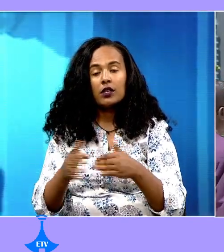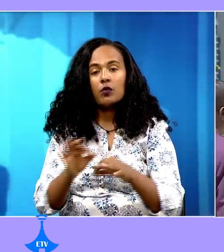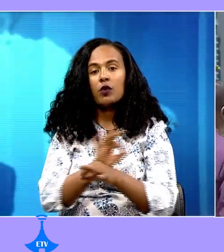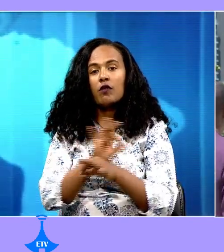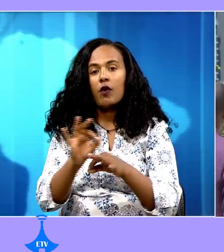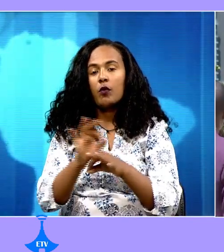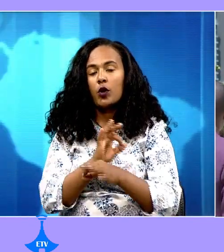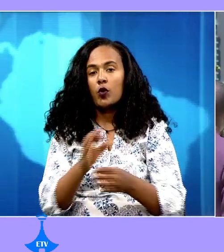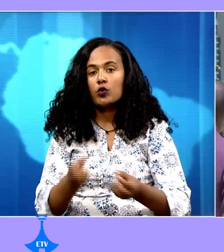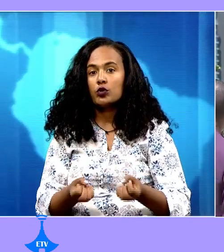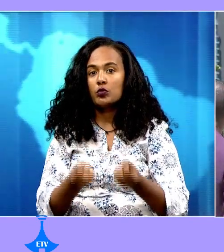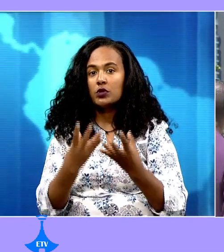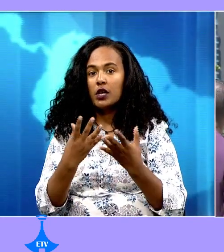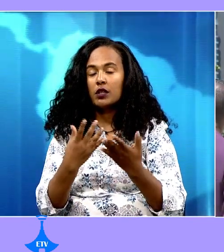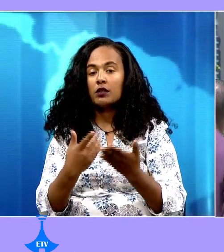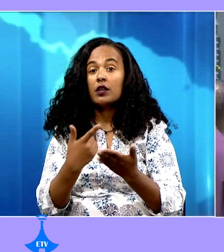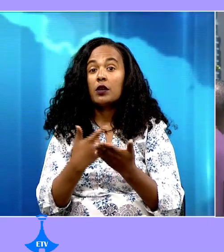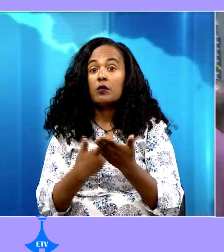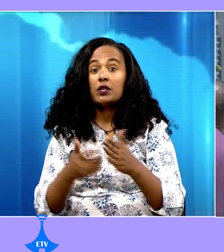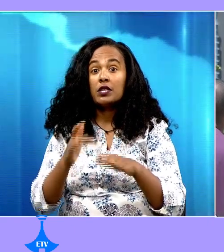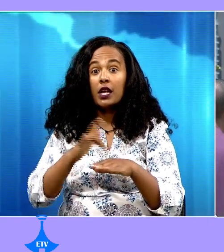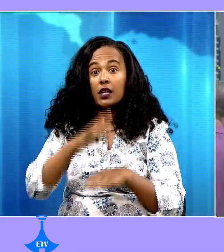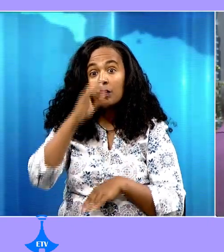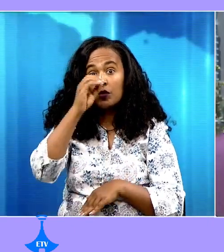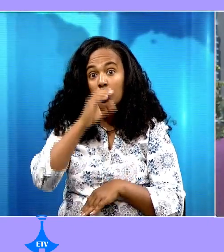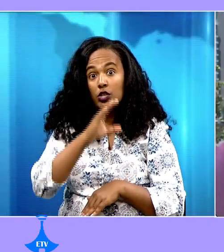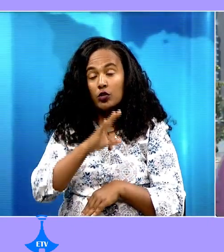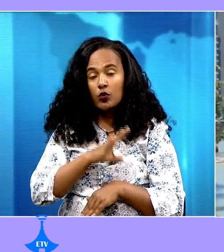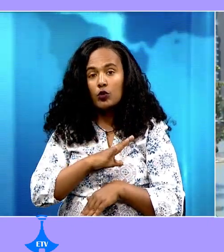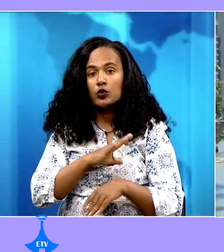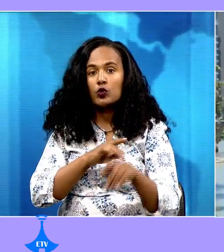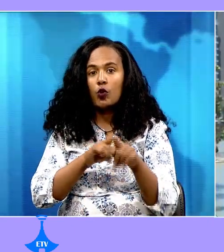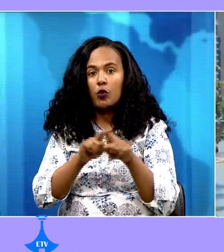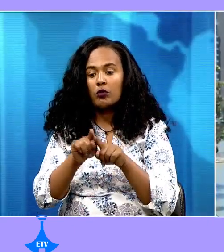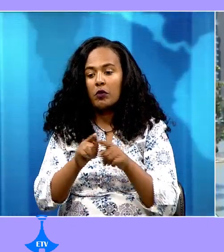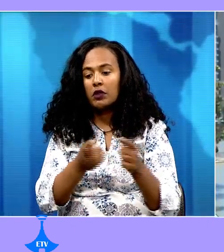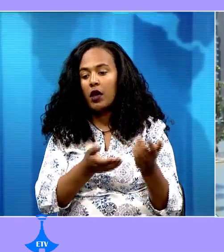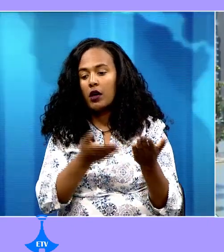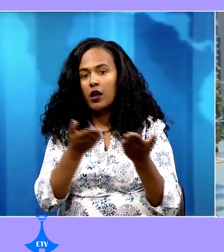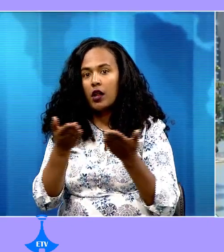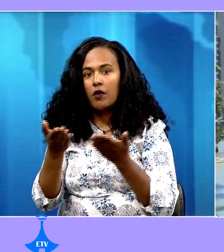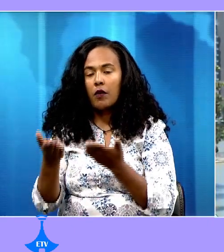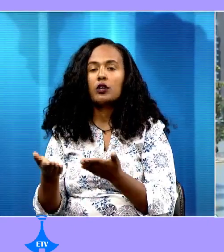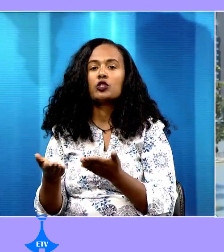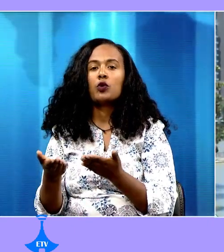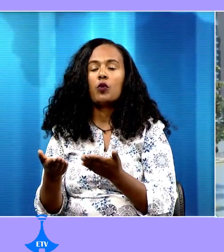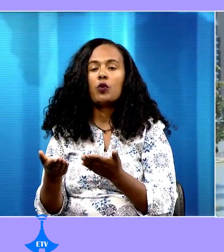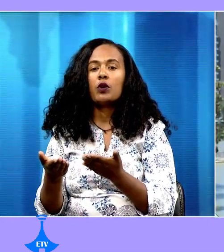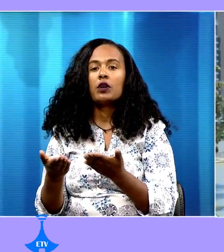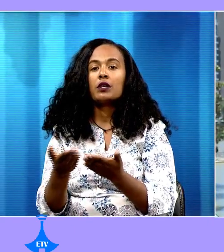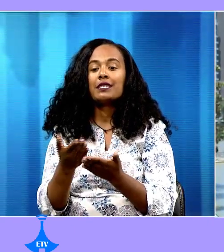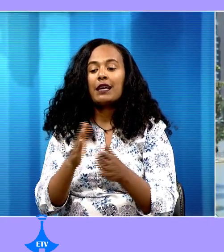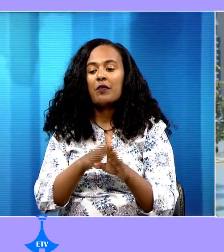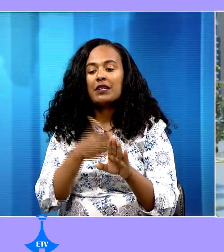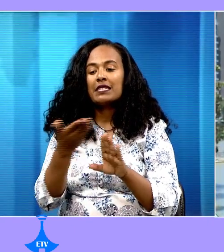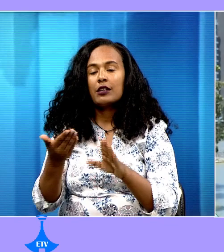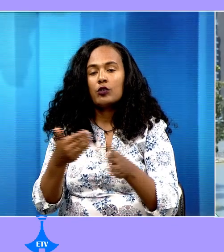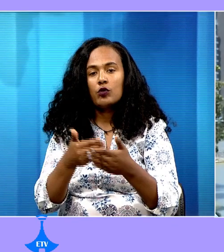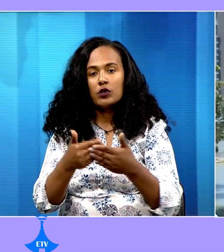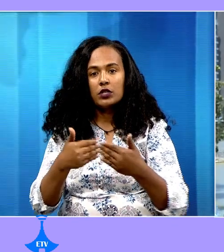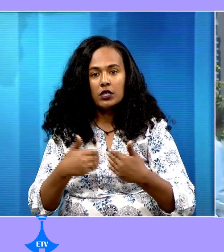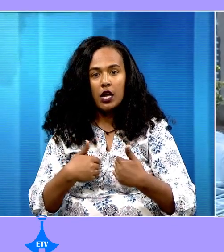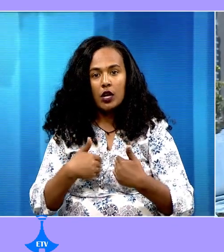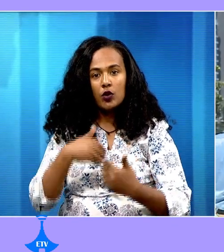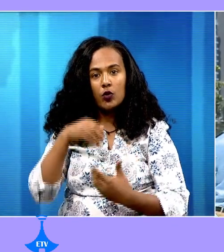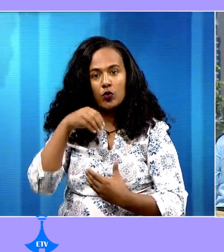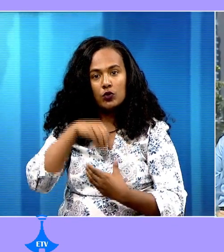ብዛት፣ በዚያ ላይ ደግሞ የሰዎቹ ኮሚትመንት አቀራረባቸው ከአቀባበል እስከ አቀራረብ እስከ መስተንግዶ ደረጃ ድረስ ያለው ነገር